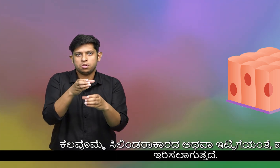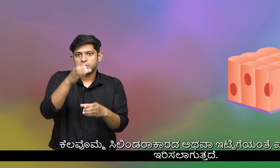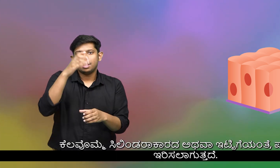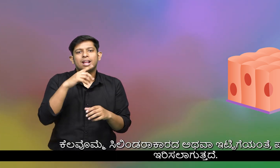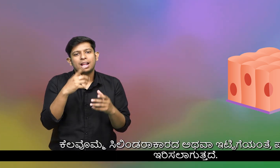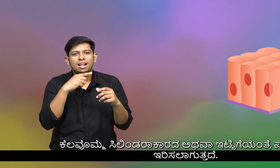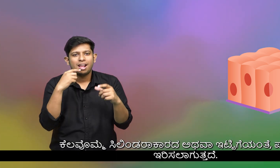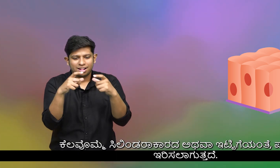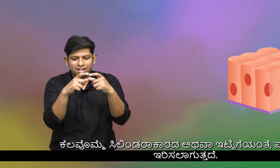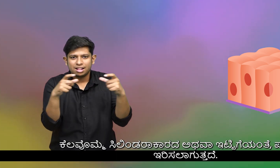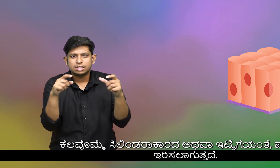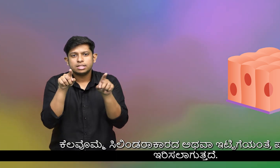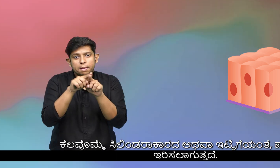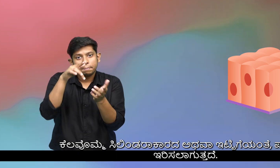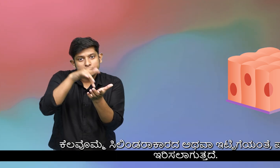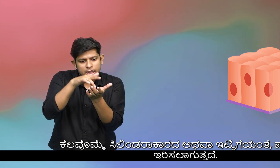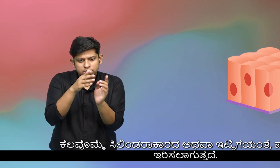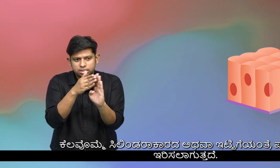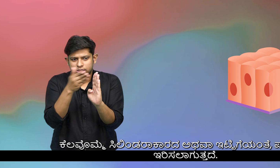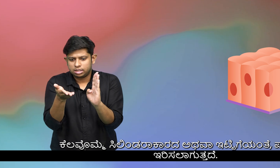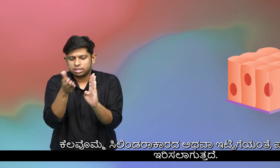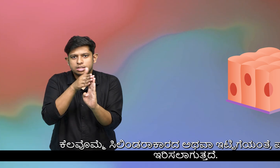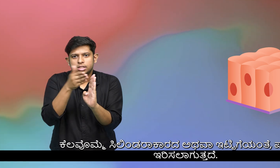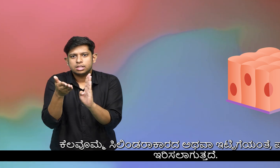ಅಥವಾ ಇಟ್ಟಿಗೆಯಂತೆ ಪಕ್ಕದಲ್ಲಿ ಇರಿಸಲಾಗುತ್ತದೆ.